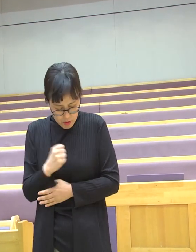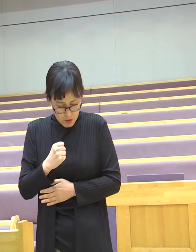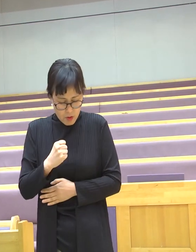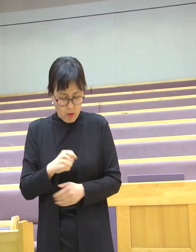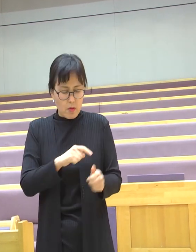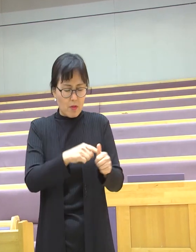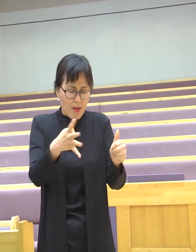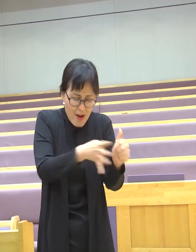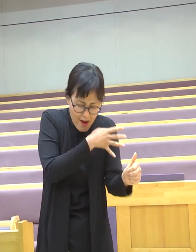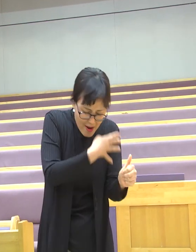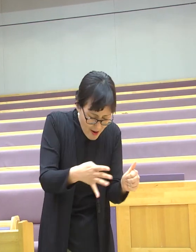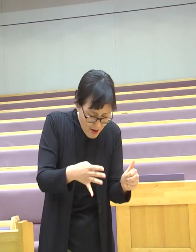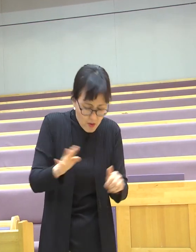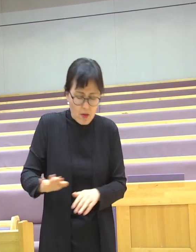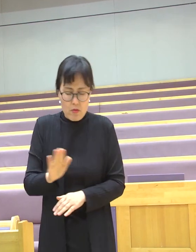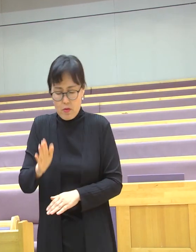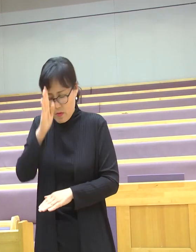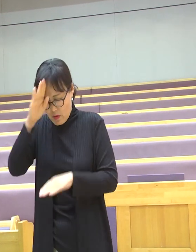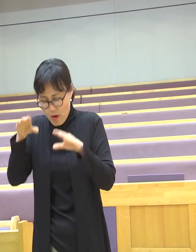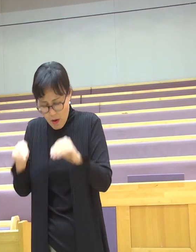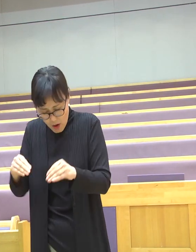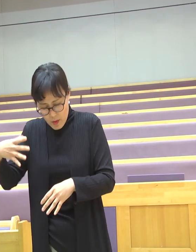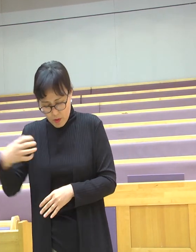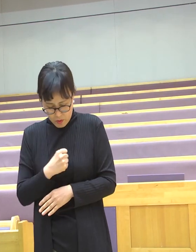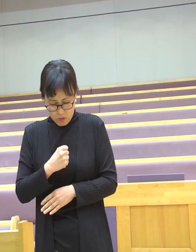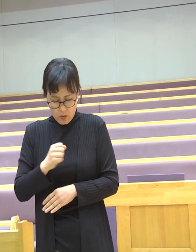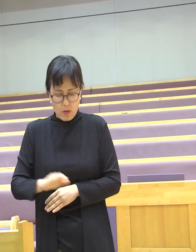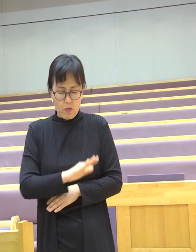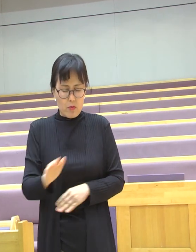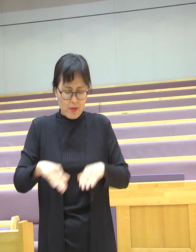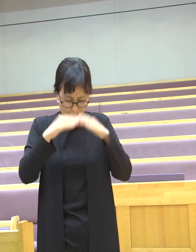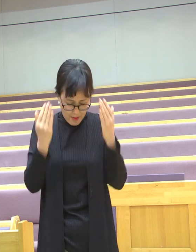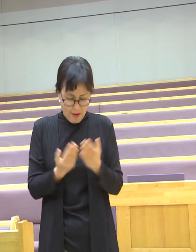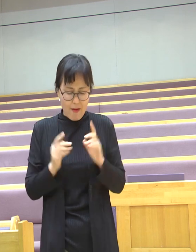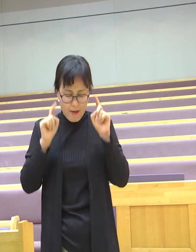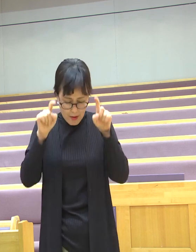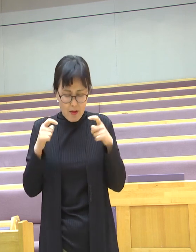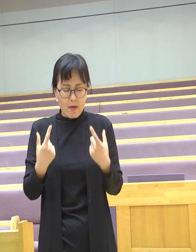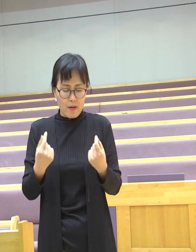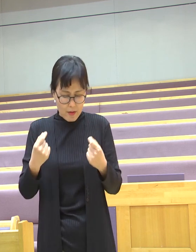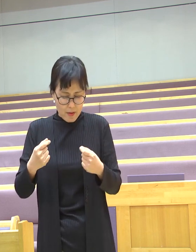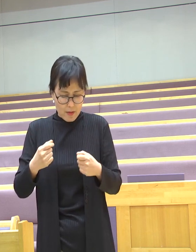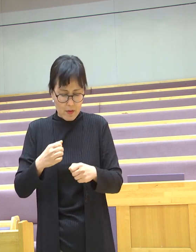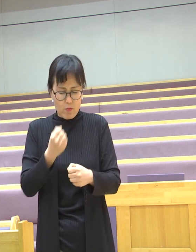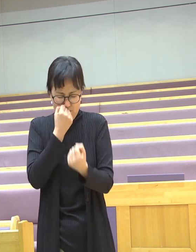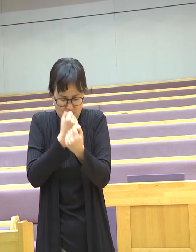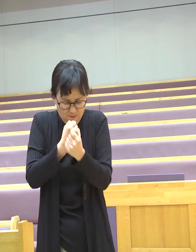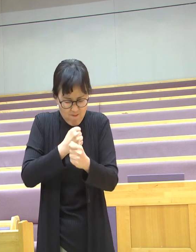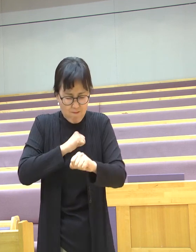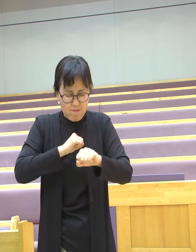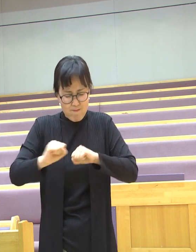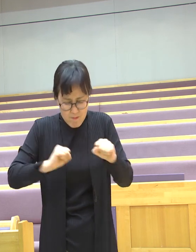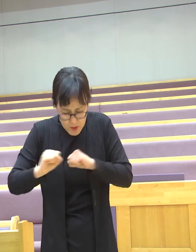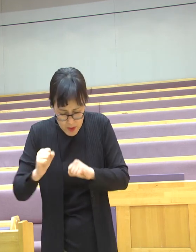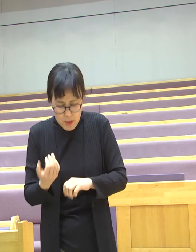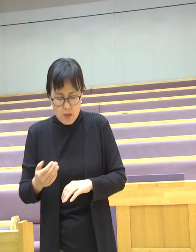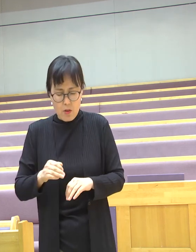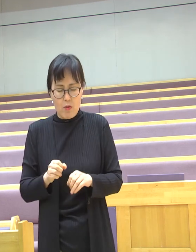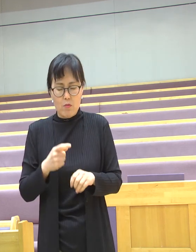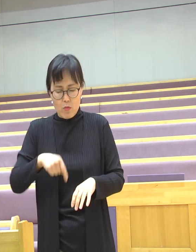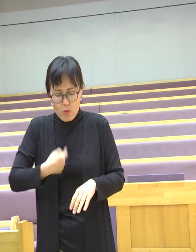평화를 누리고 그가 채찍에 맞음으로 우리는 나음을 받았도다. 우리는 다 양 같아서 그릇